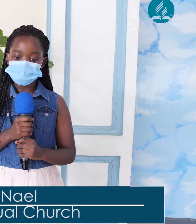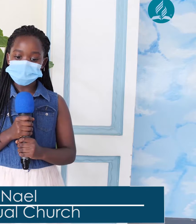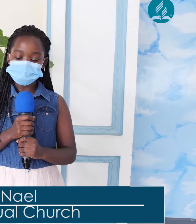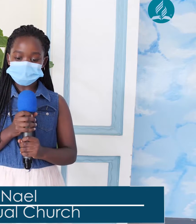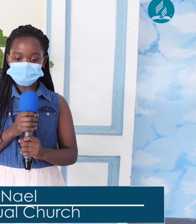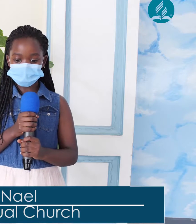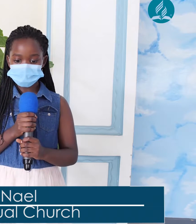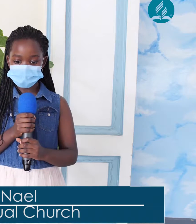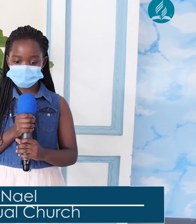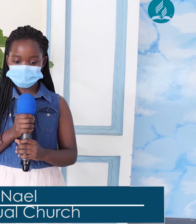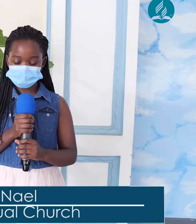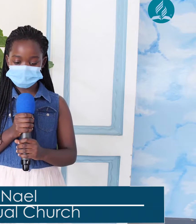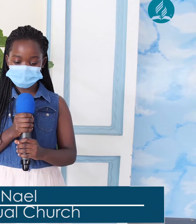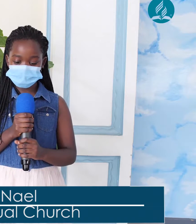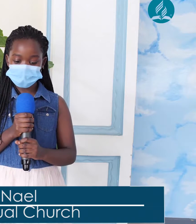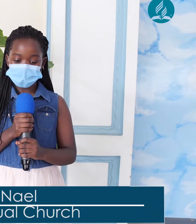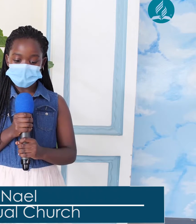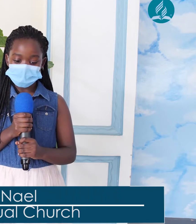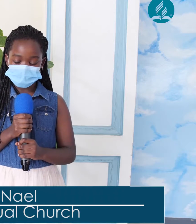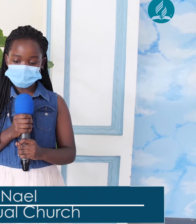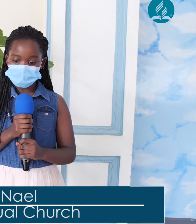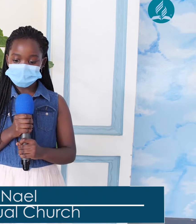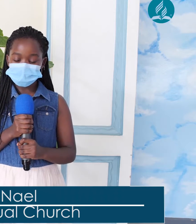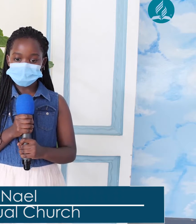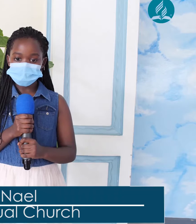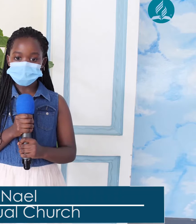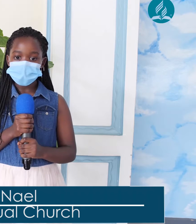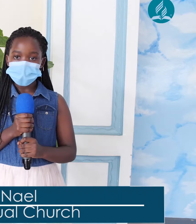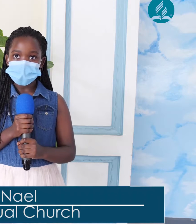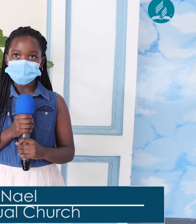y'umwami, amugeze imbere, umwami